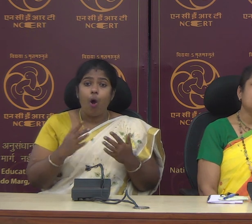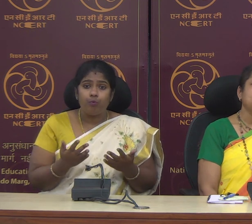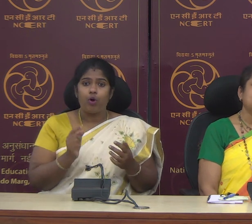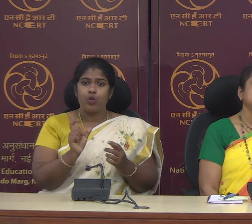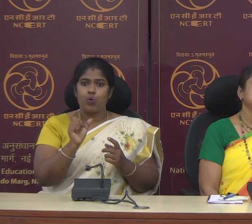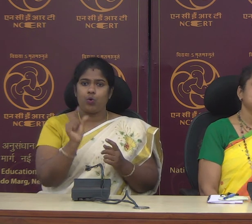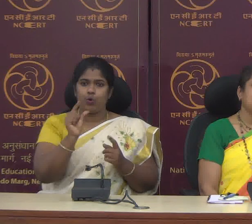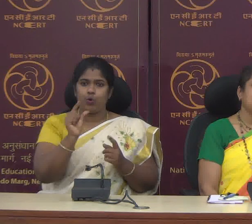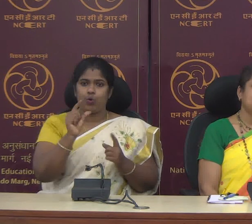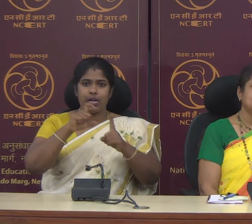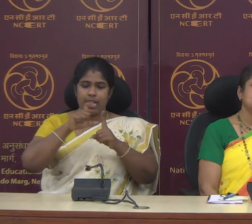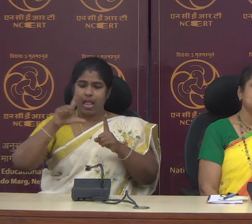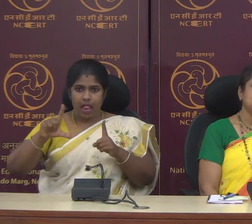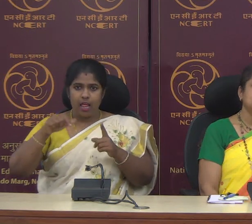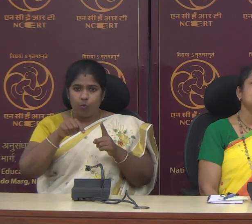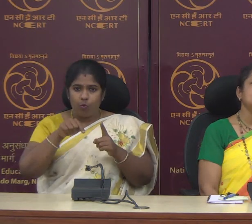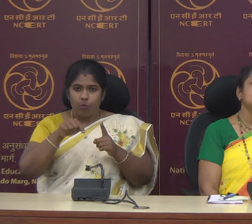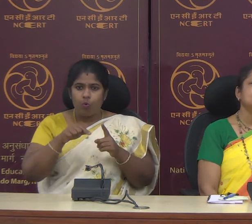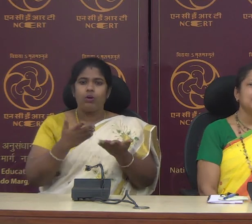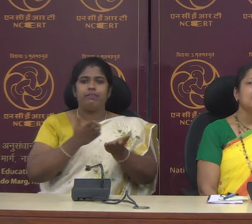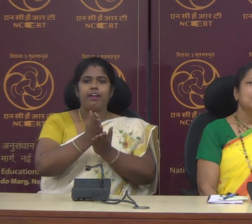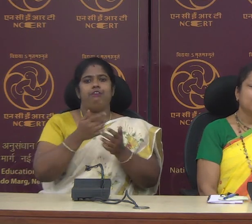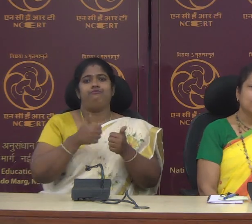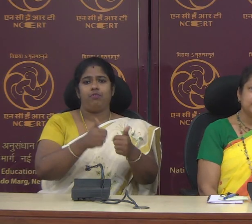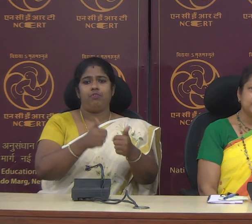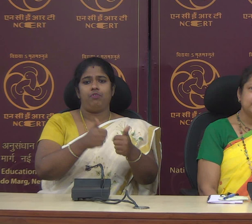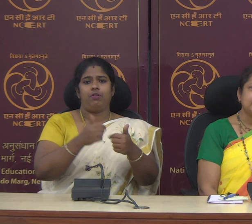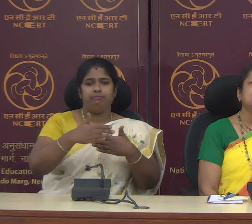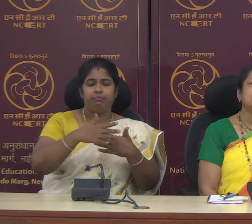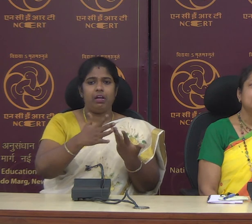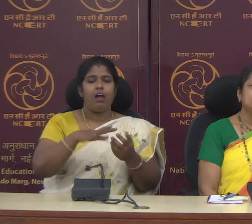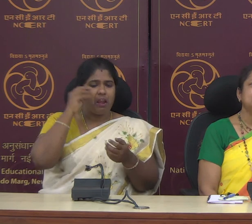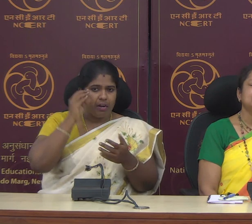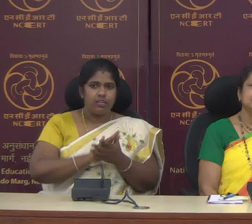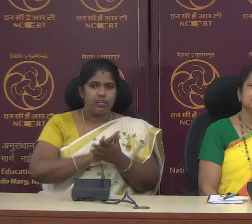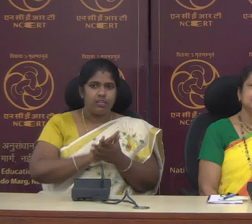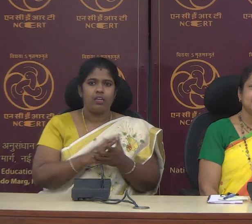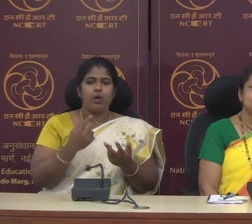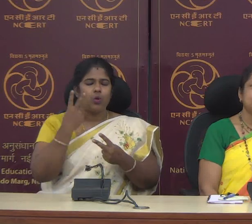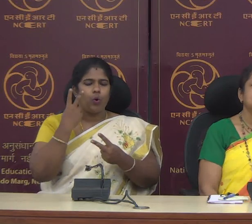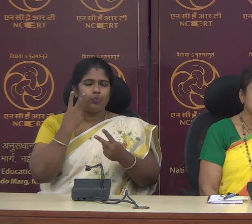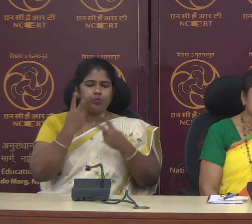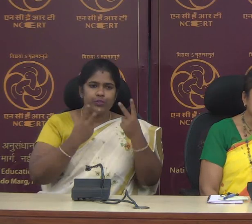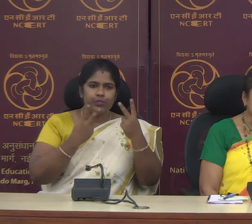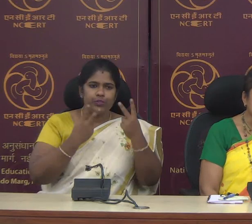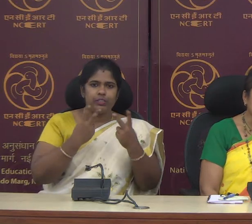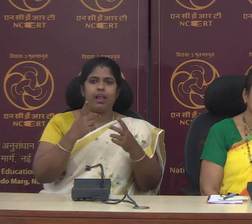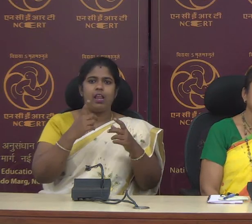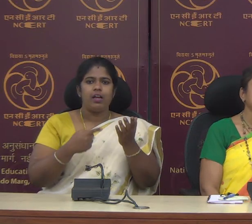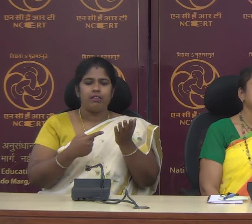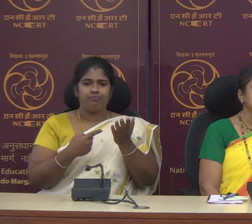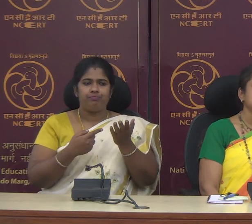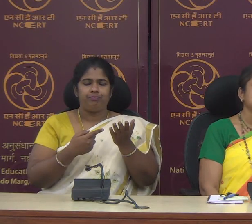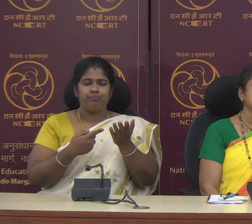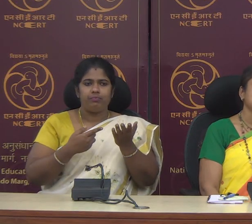पेडागॉजी प्रैक्टिसेस के माध्यम से हो रही थी जिसमें विजुअल टीचिंग लर्निंग एड्स पर ज़्यादा ध्यान दे